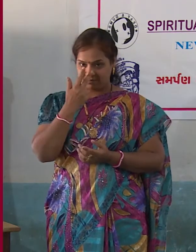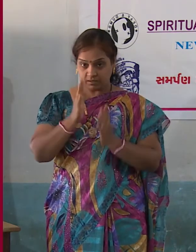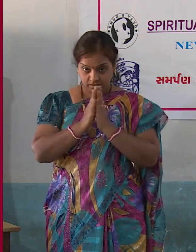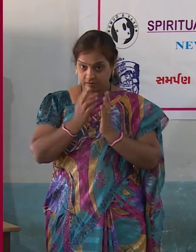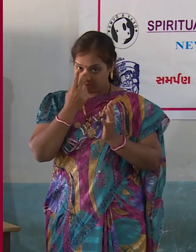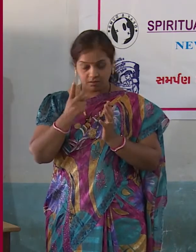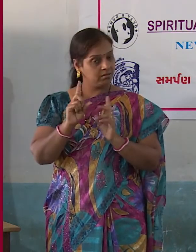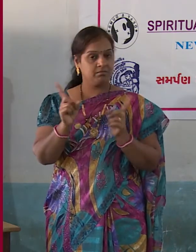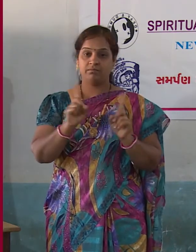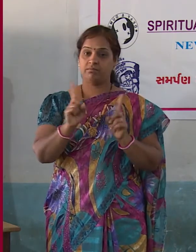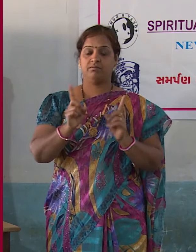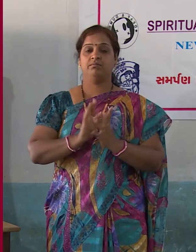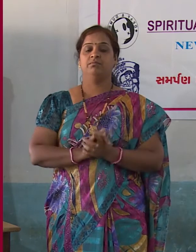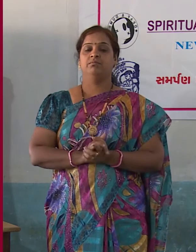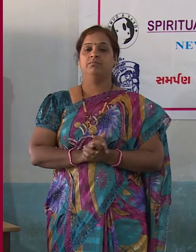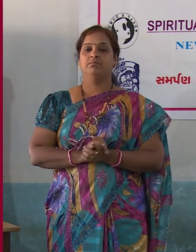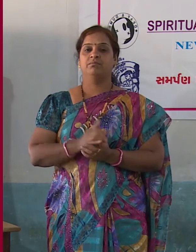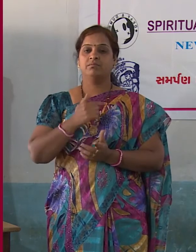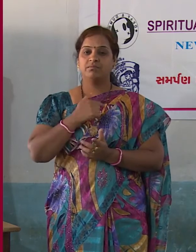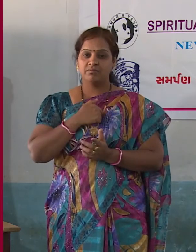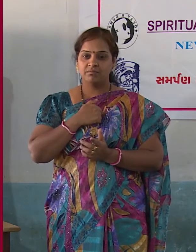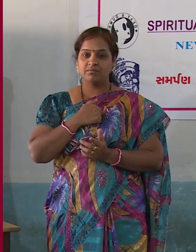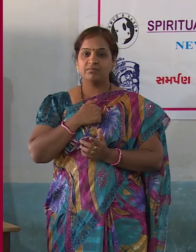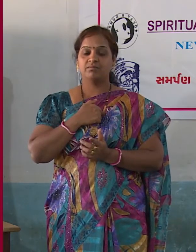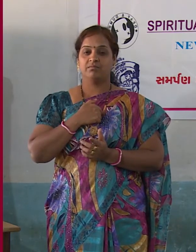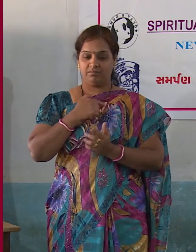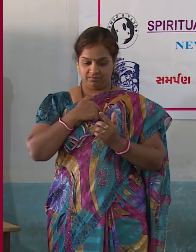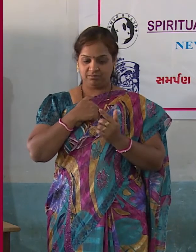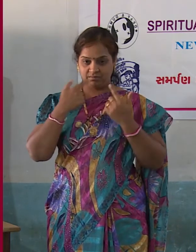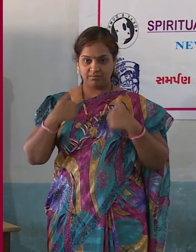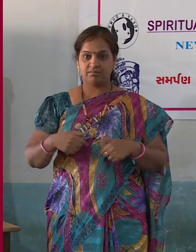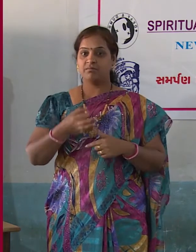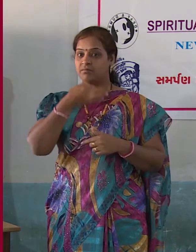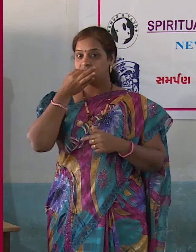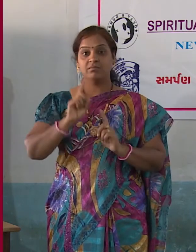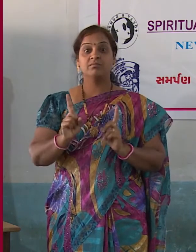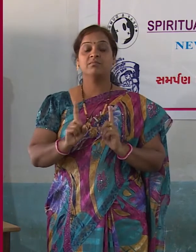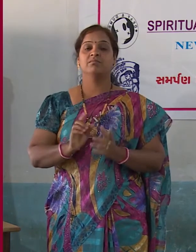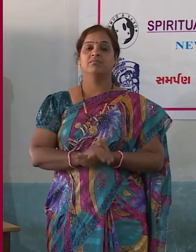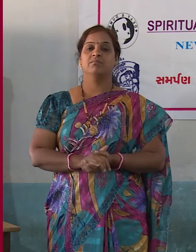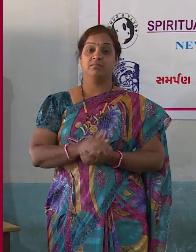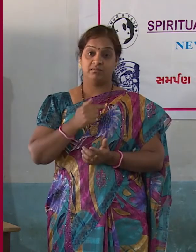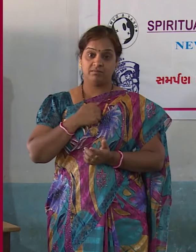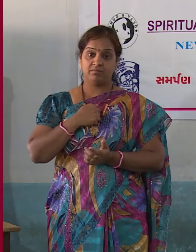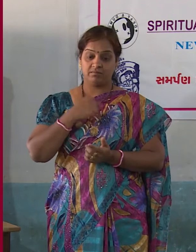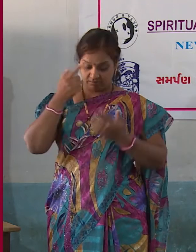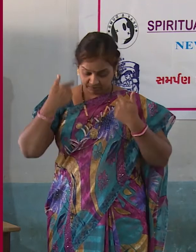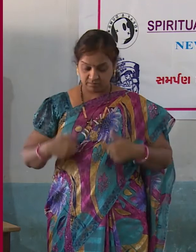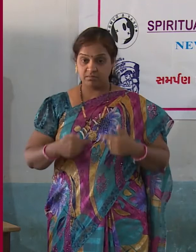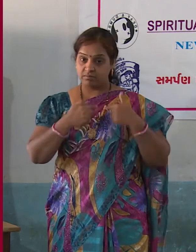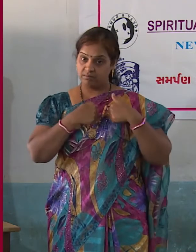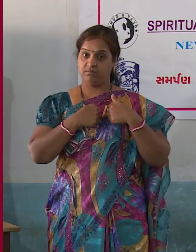कैसे? जैसे आत्मा बिगर शरीर नहीं बोल सकती है, तो परमपिता परमात्मा, परमात्मा भी तो एक आत्मा